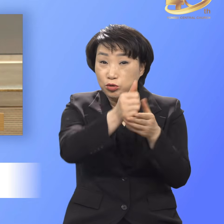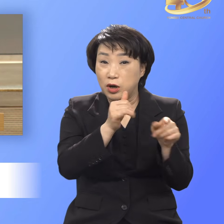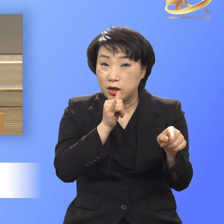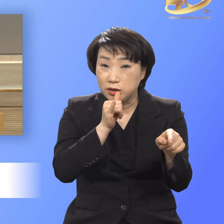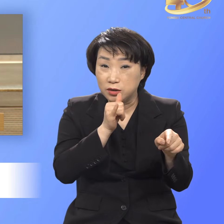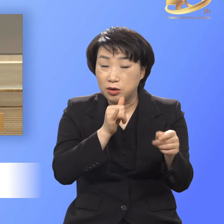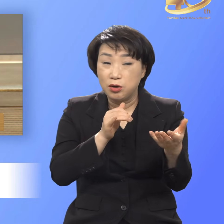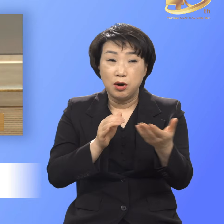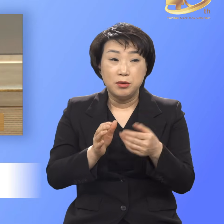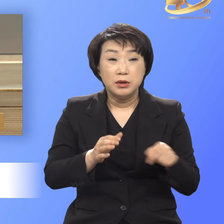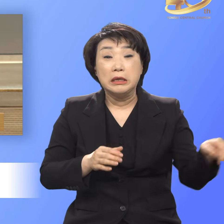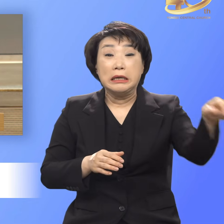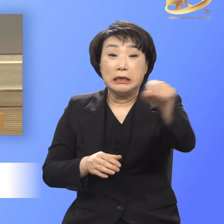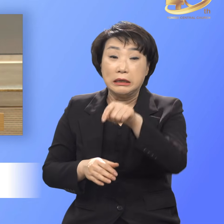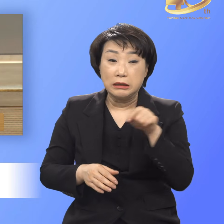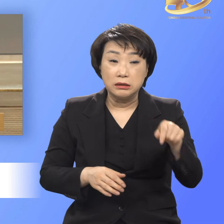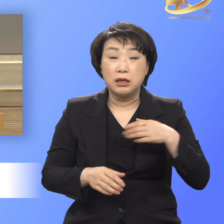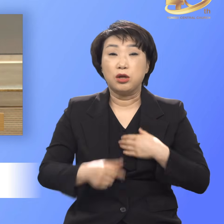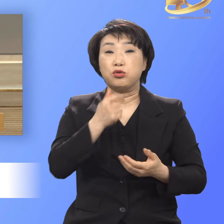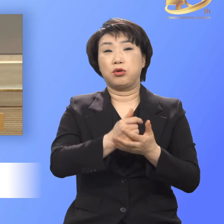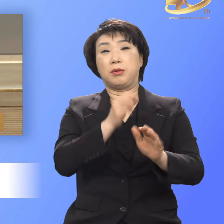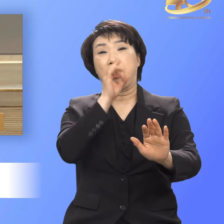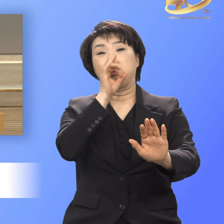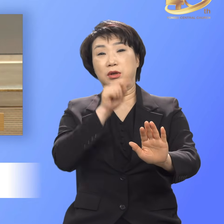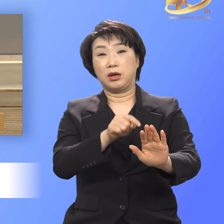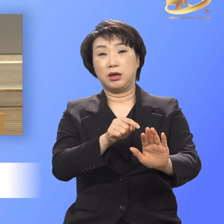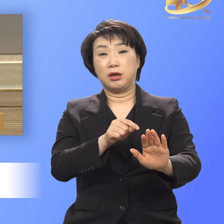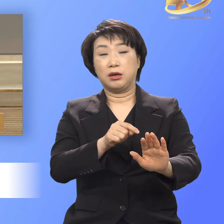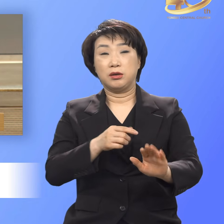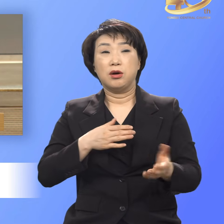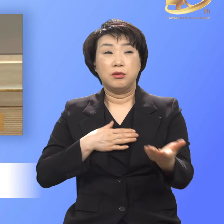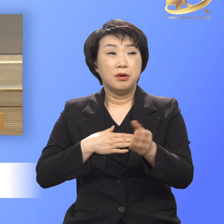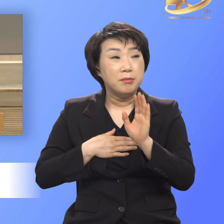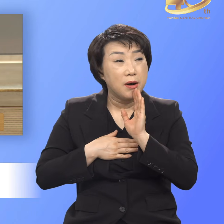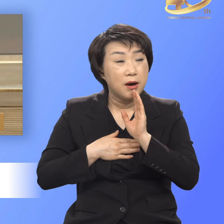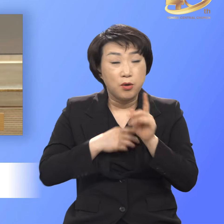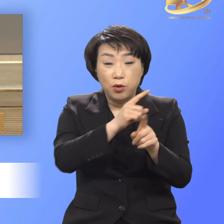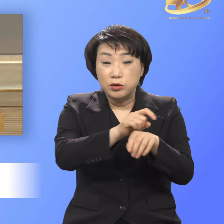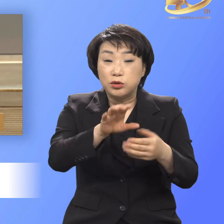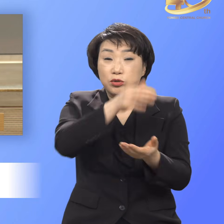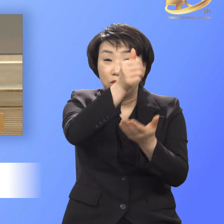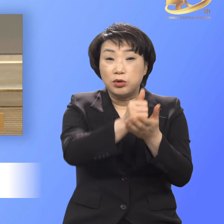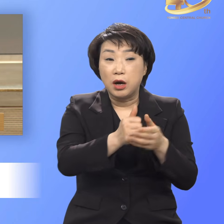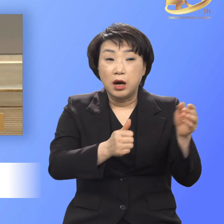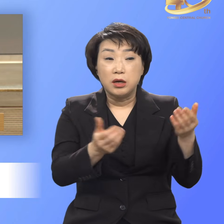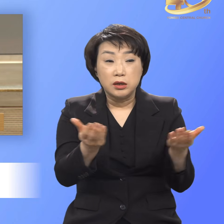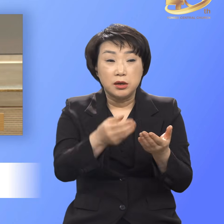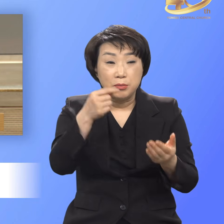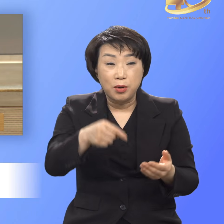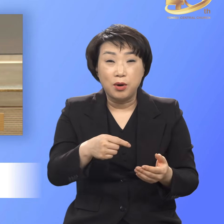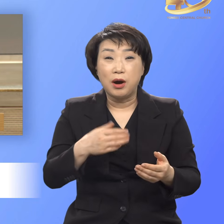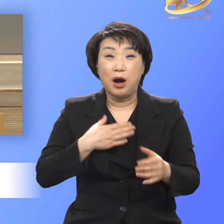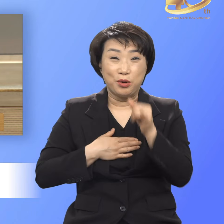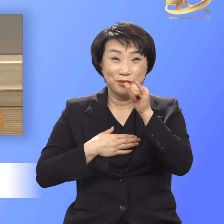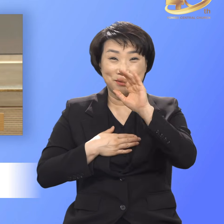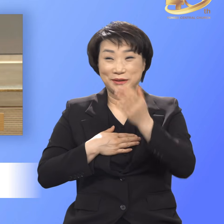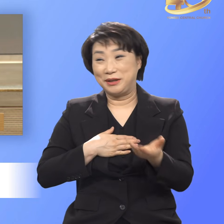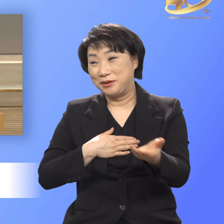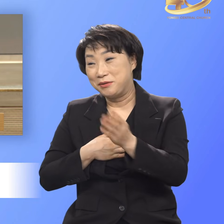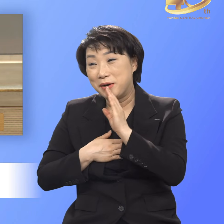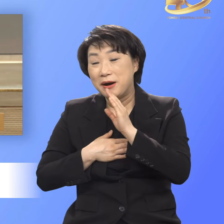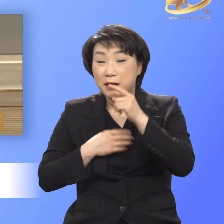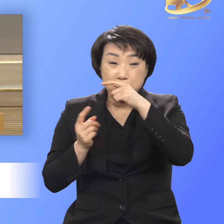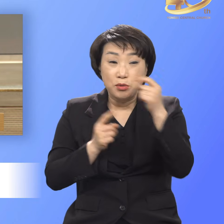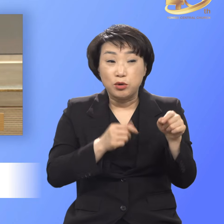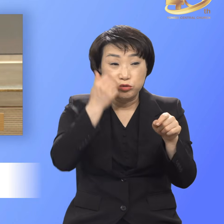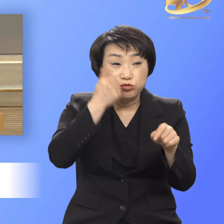있다. 그럼 그것들에게 속으면 안 된다. 그럼 적그리스도가 묻어놓은 것인가를 알아야 되잖아.